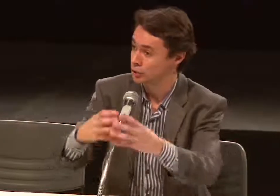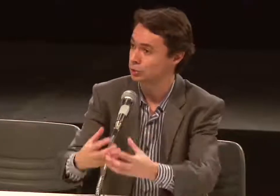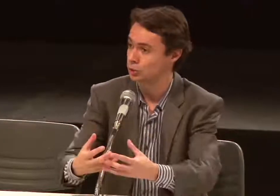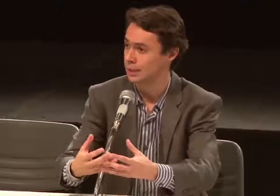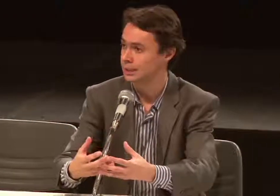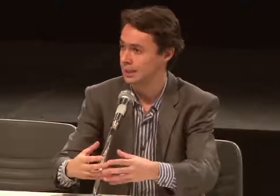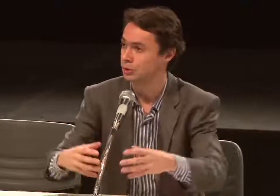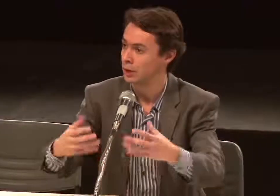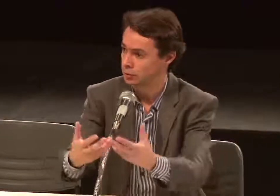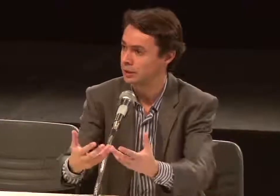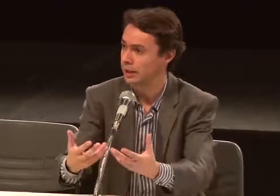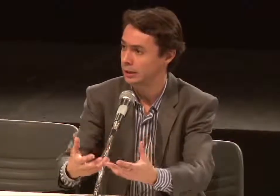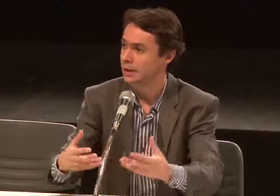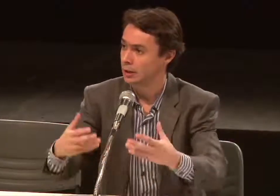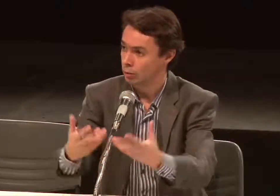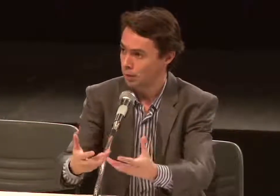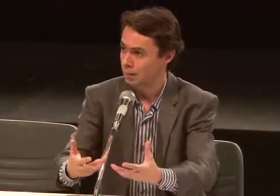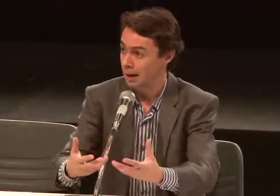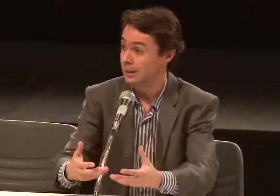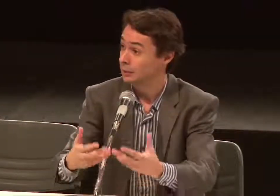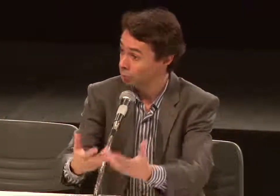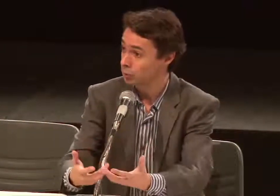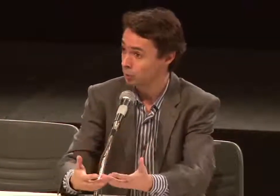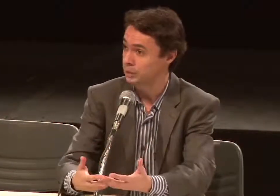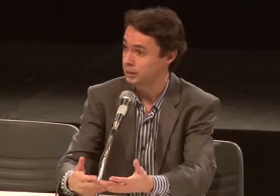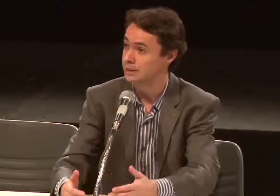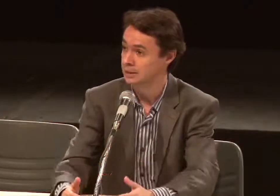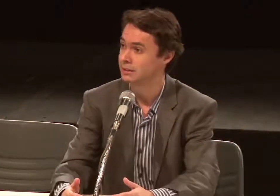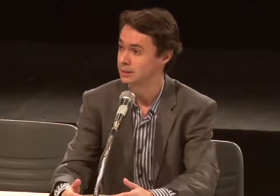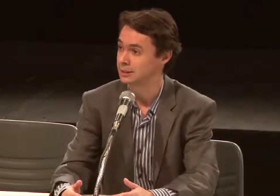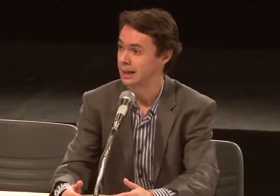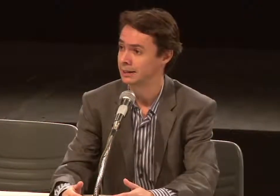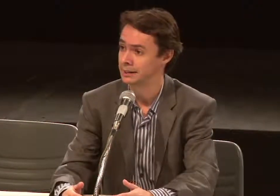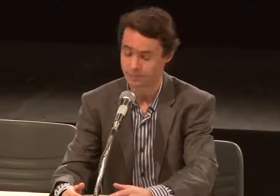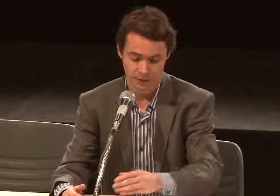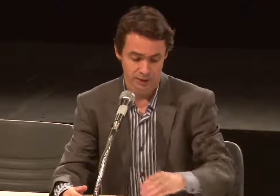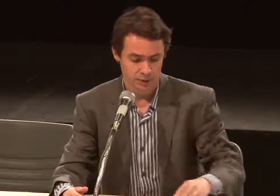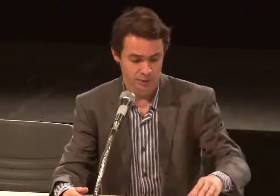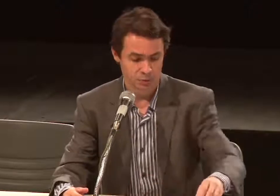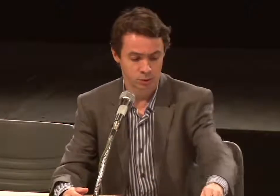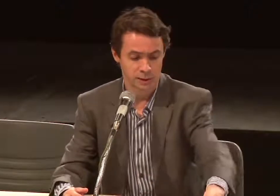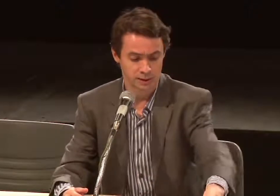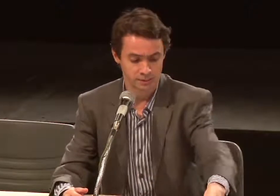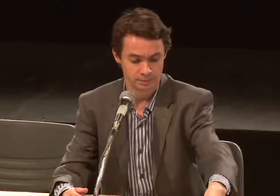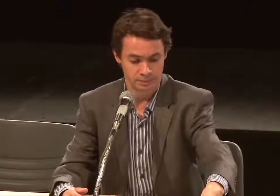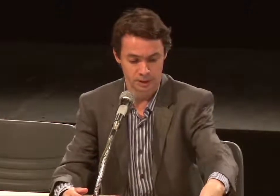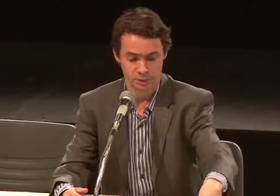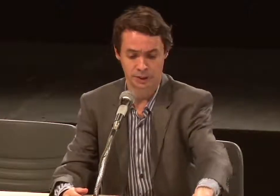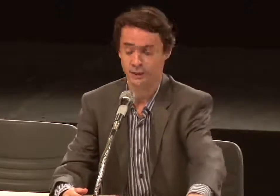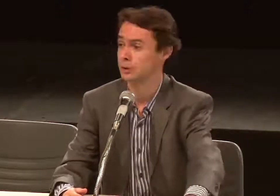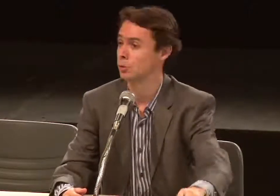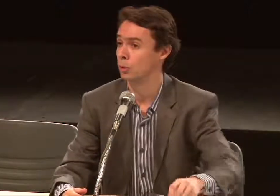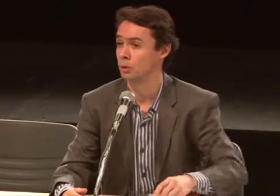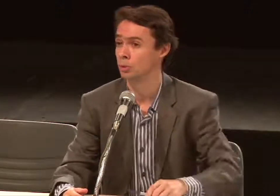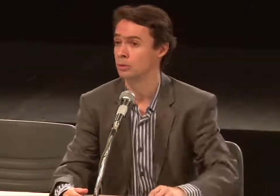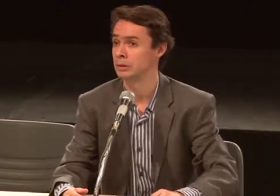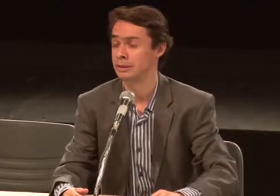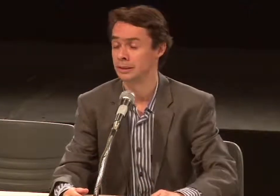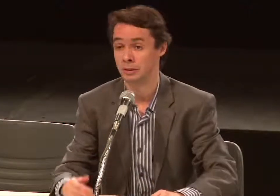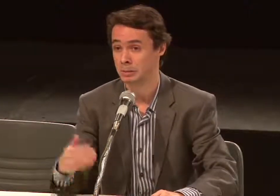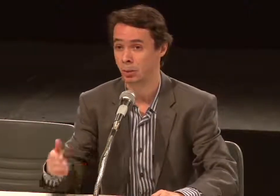política institucionalizada, eu acho que é uma marca muito importante de ser frisada, né? Principalmente em ambientes ou